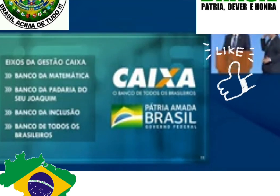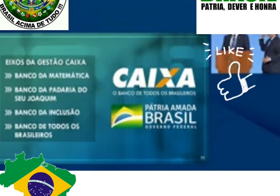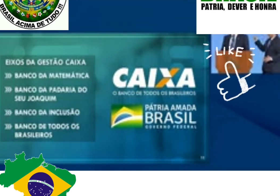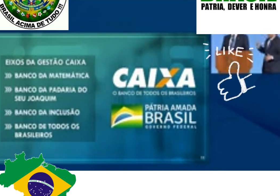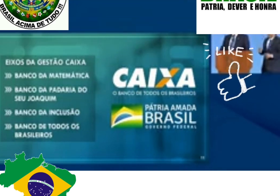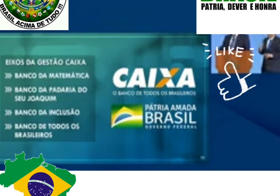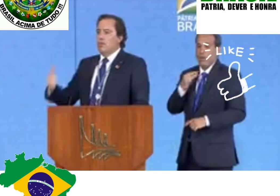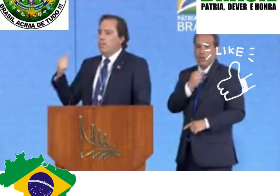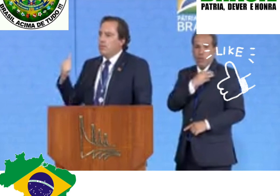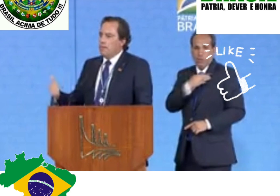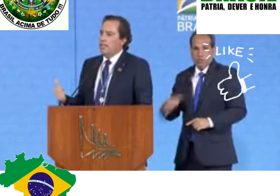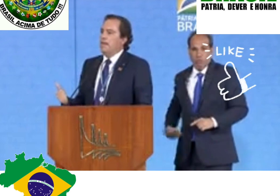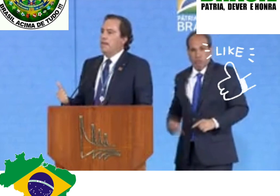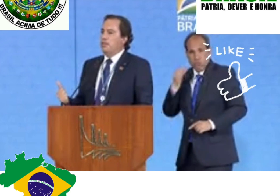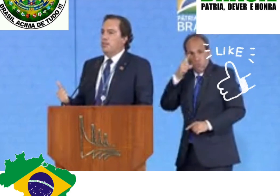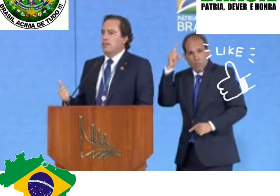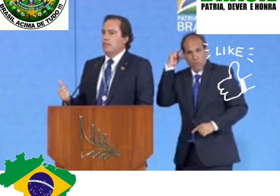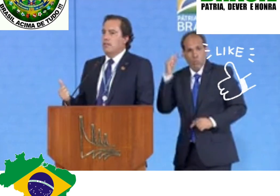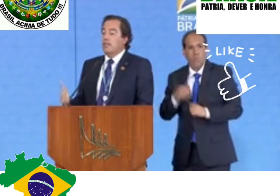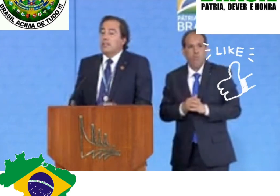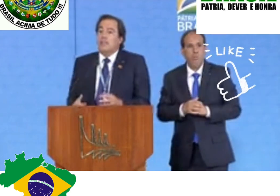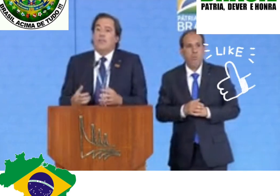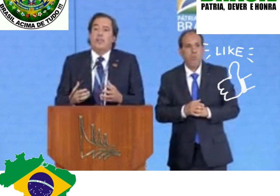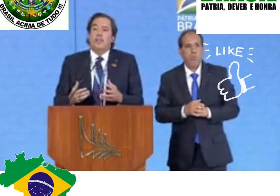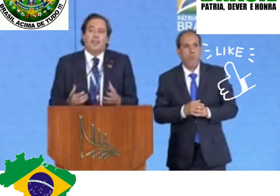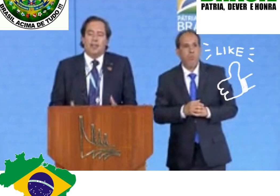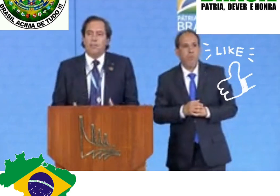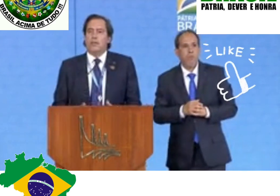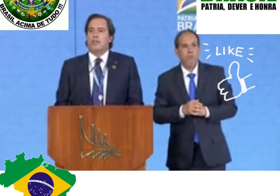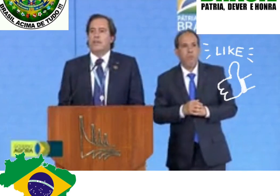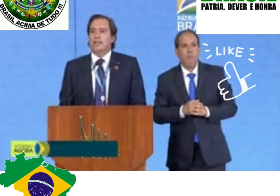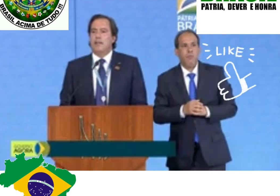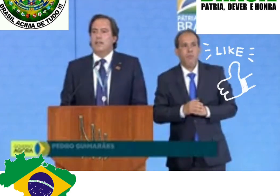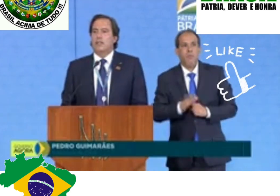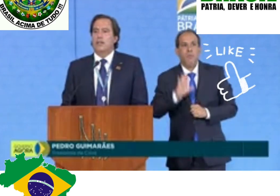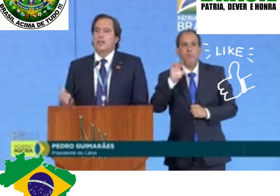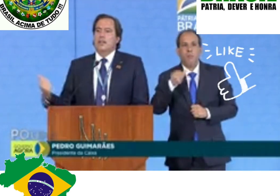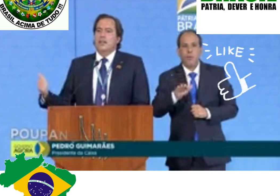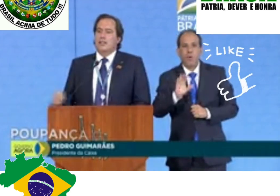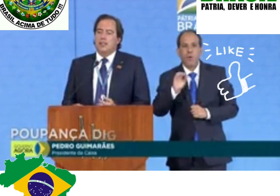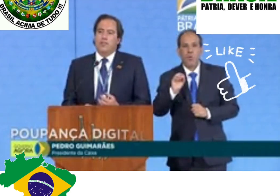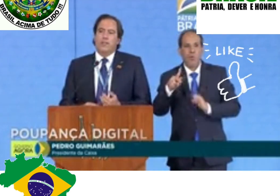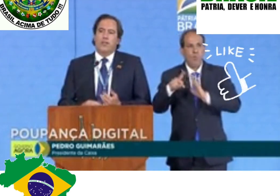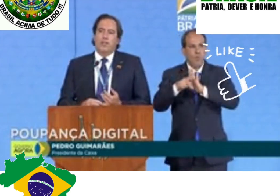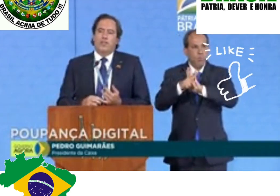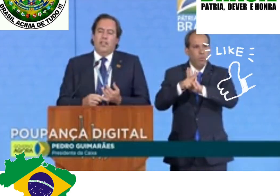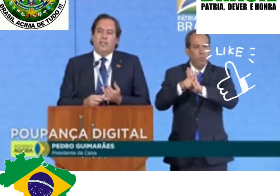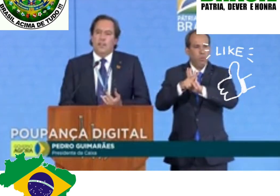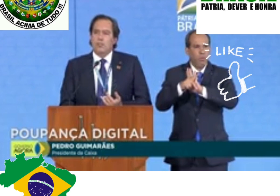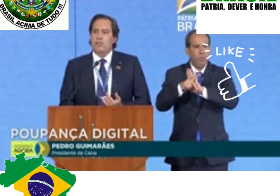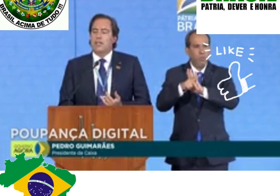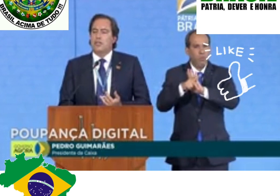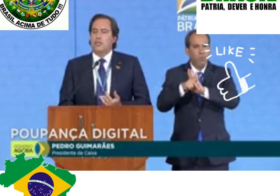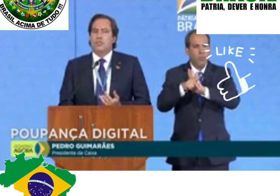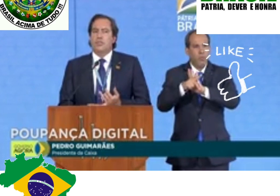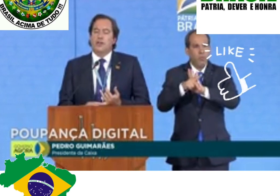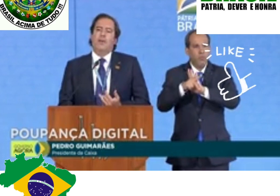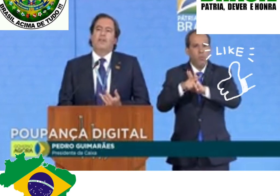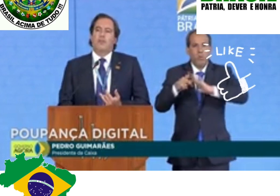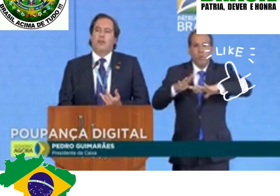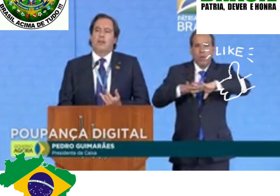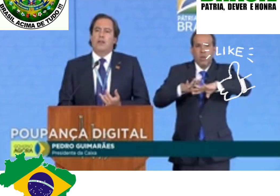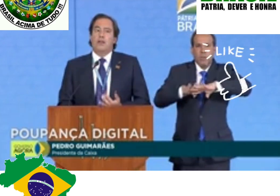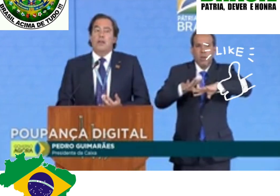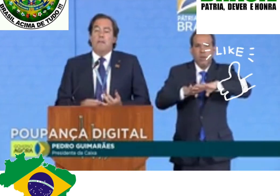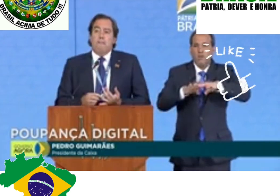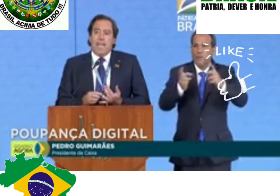Paulo Guedes, é o Banco da Matemática. O que significa ser o Banco da Matemática? Significa que nós vendemos os ativos que não